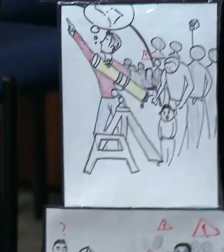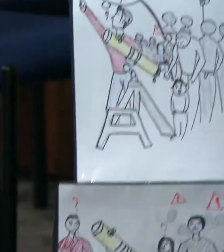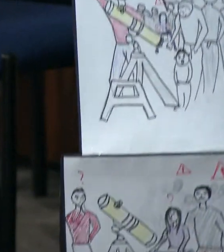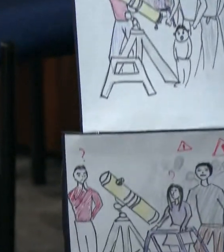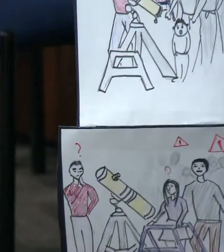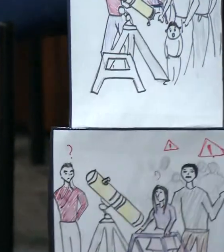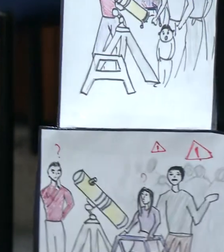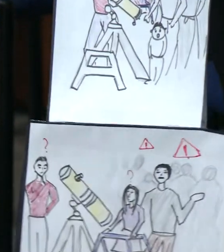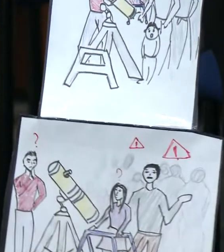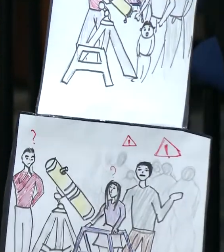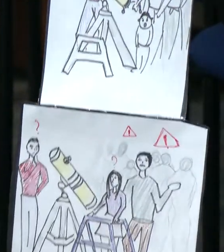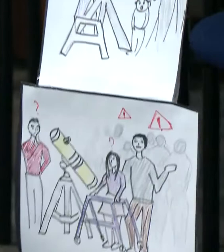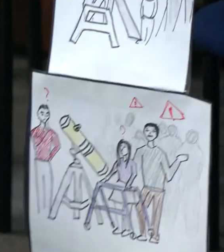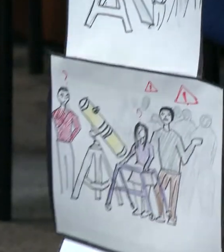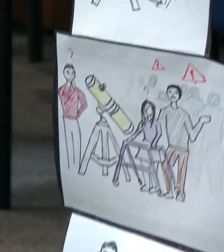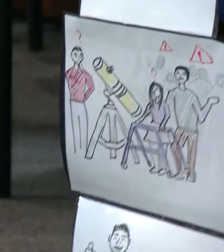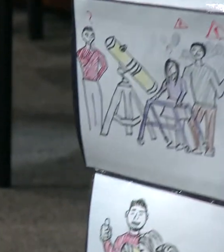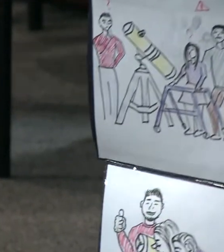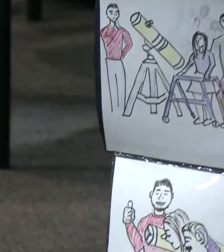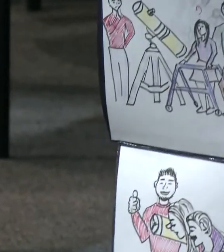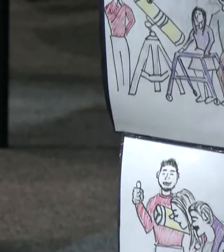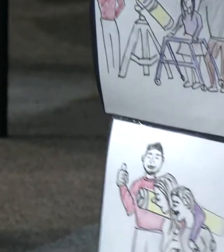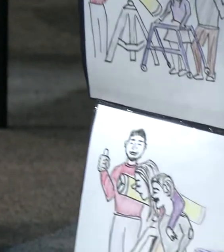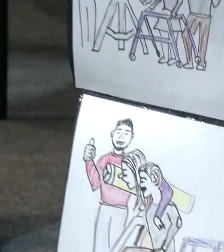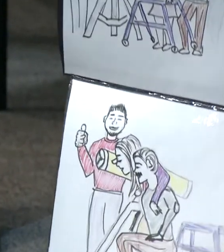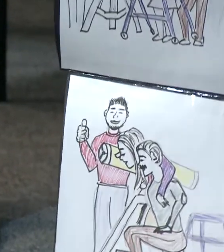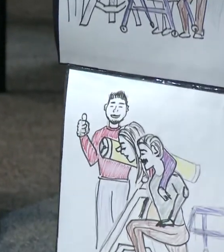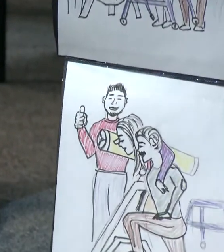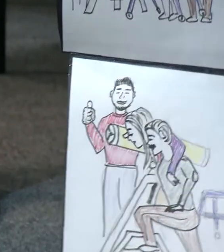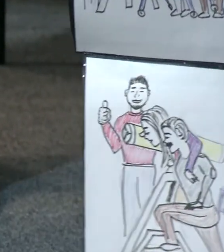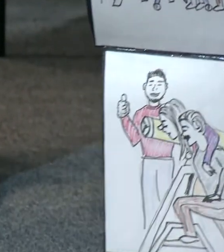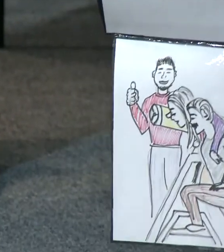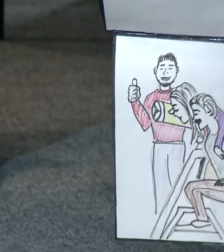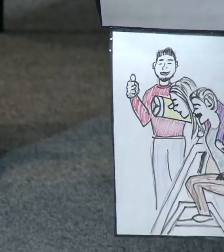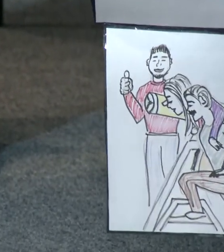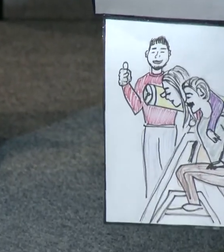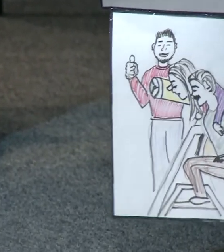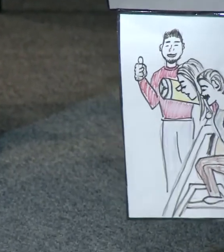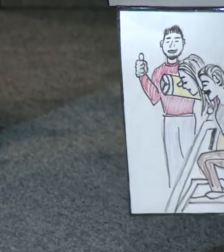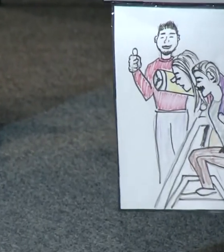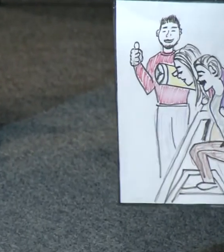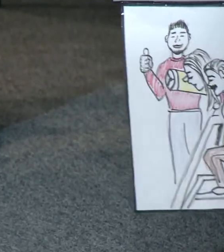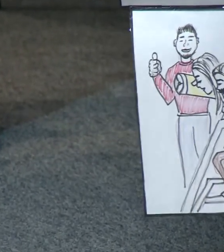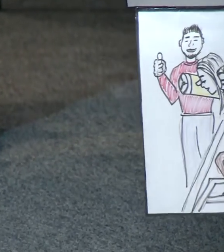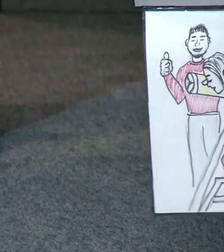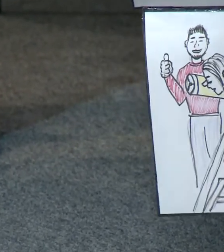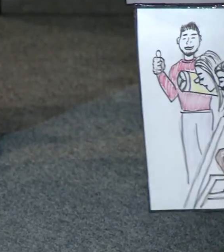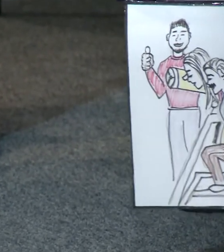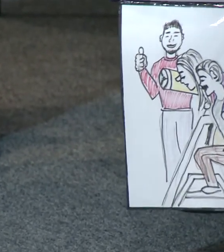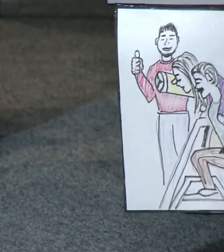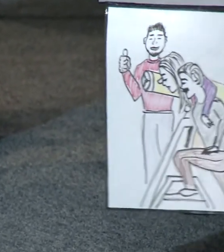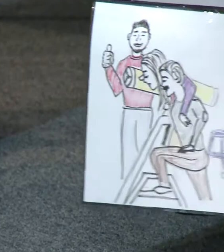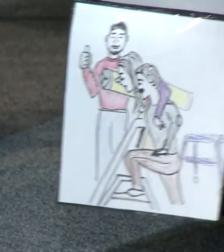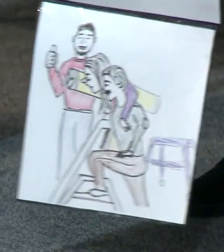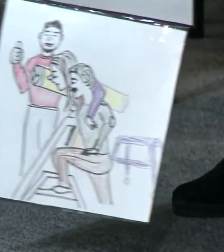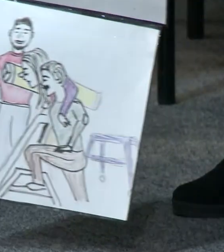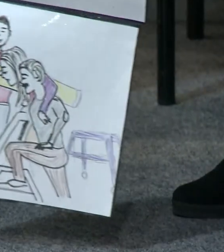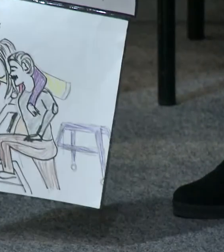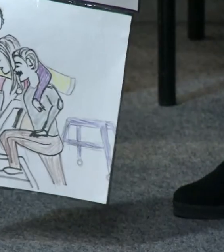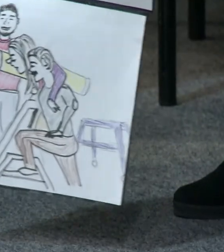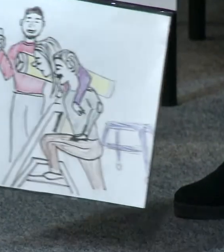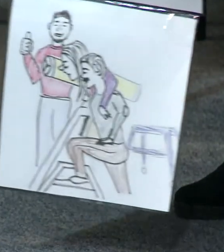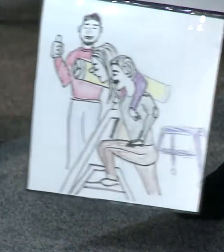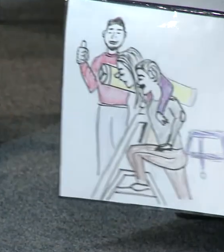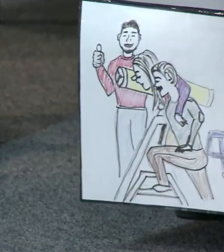una señalización para que las personas pues sepan en qué momento pues no tienen que llegar, es por la entrada principal, sino deben es dirigirse a